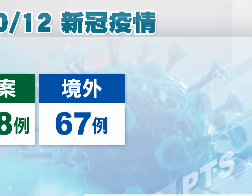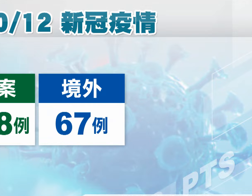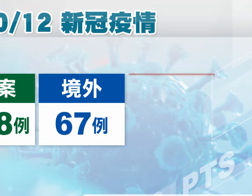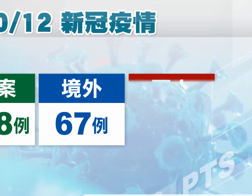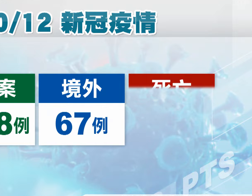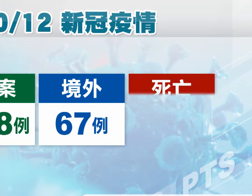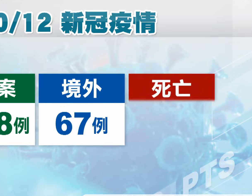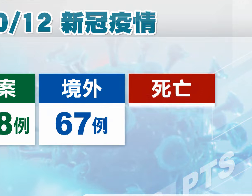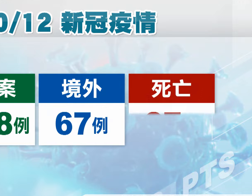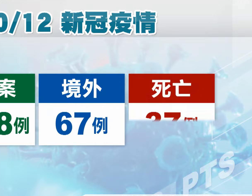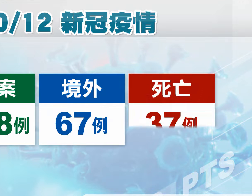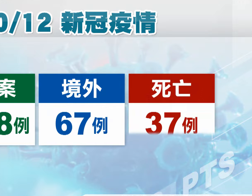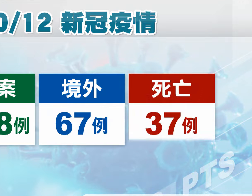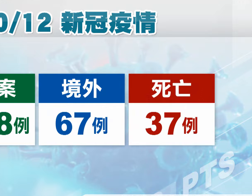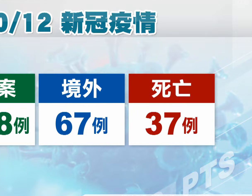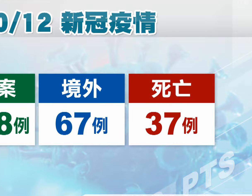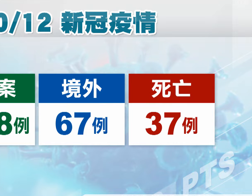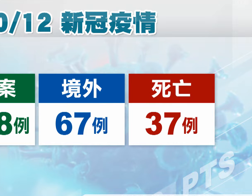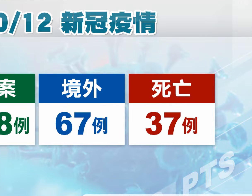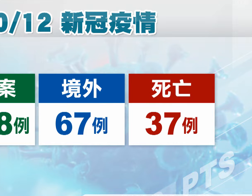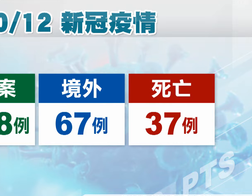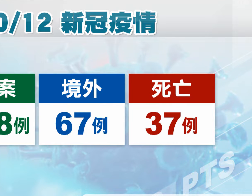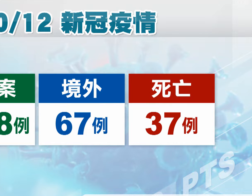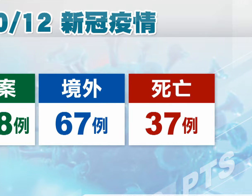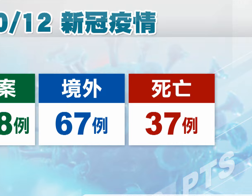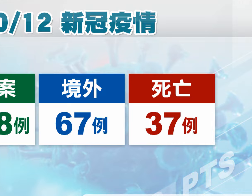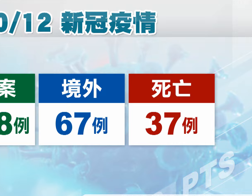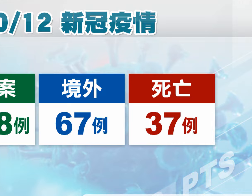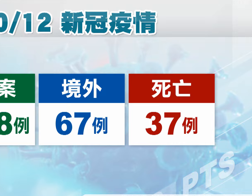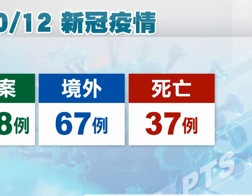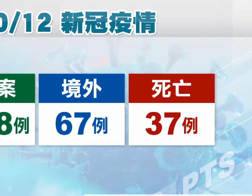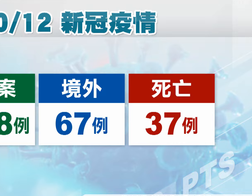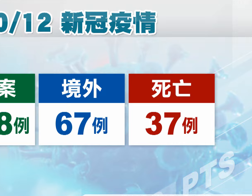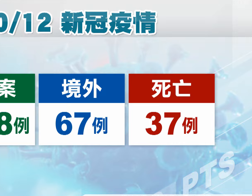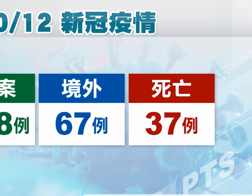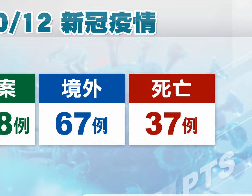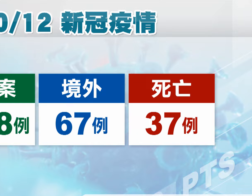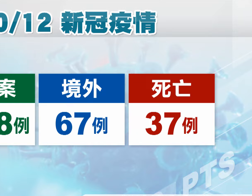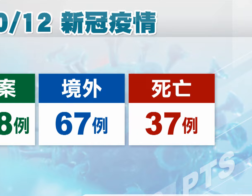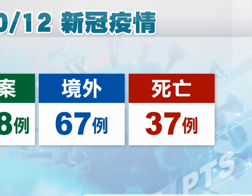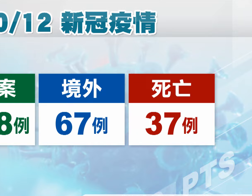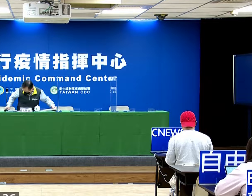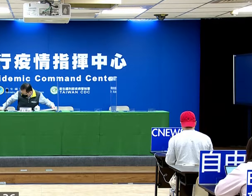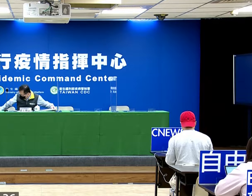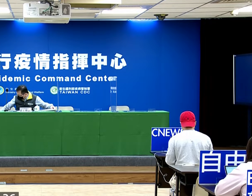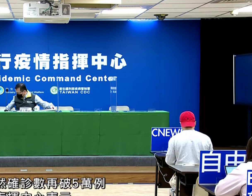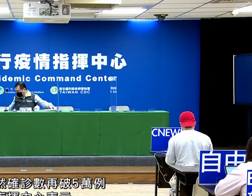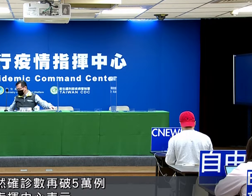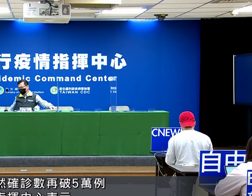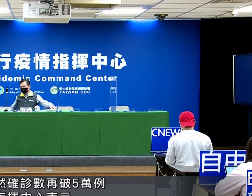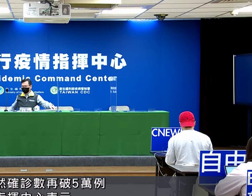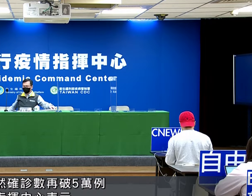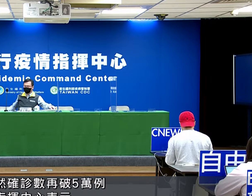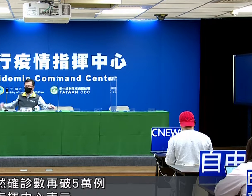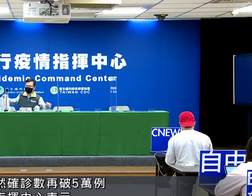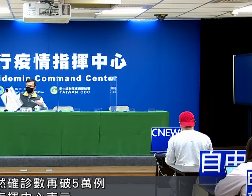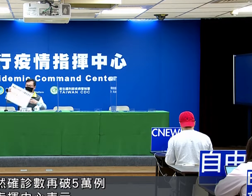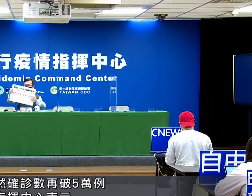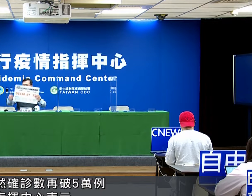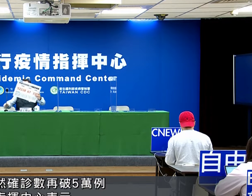案，67例境外移入，确诊个案中新增37例死亡。虽然确诊数再破50000例，但指挥中心表示，跟上周三